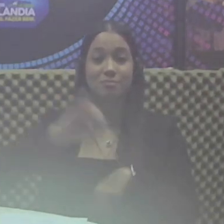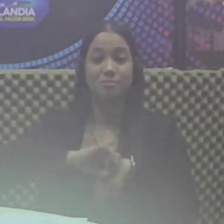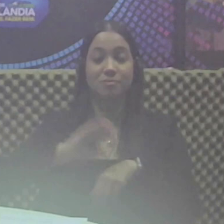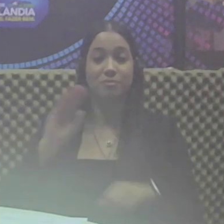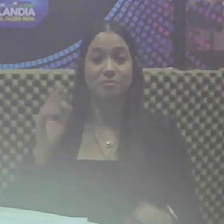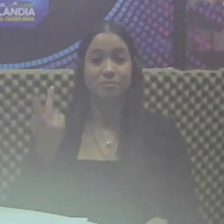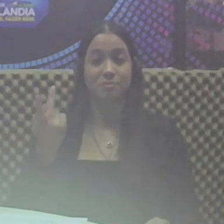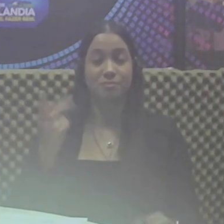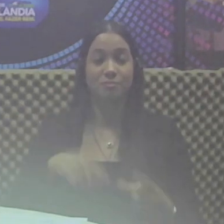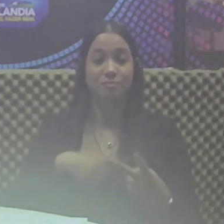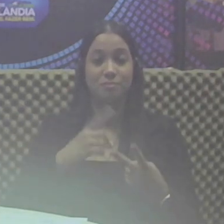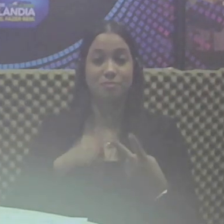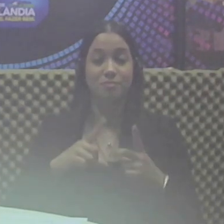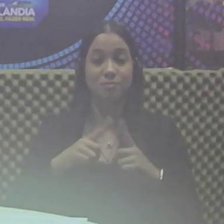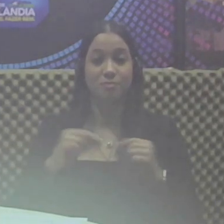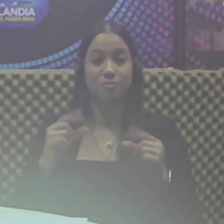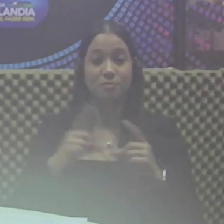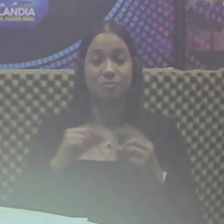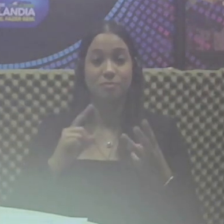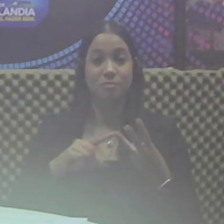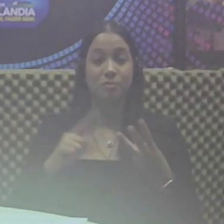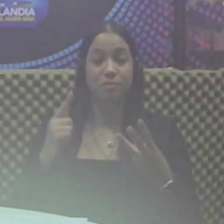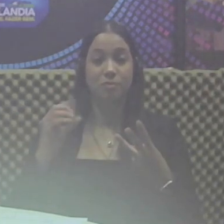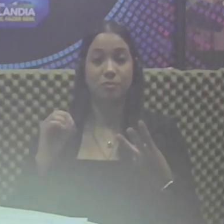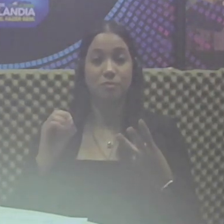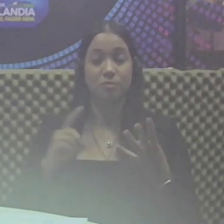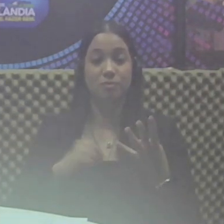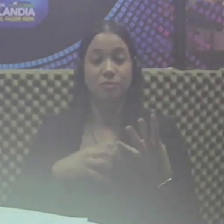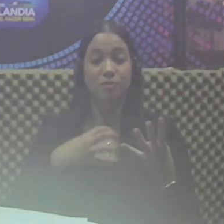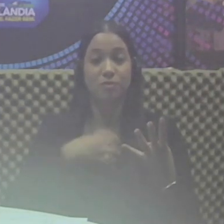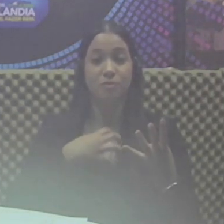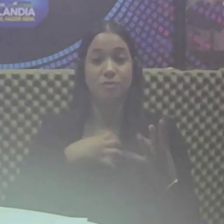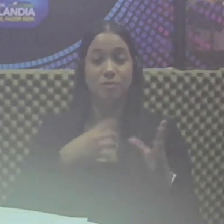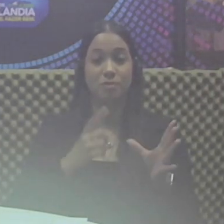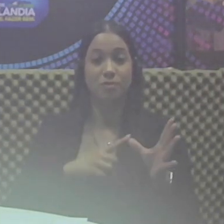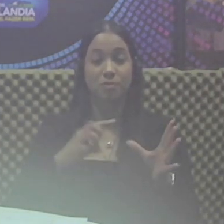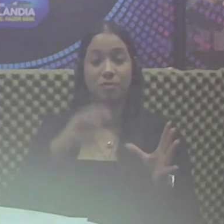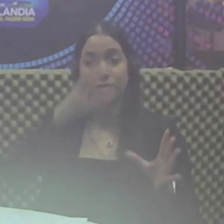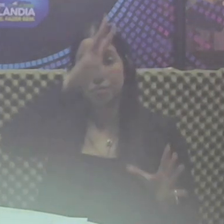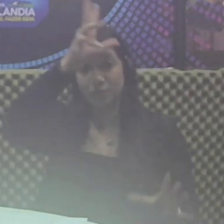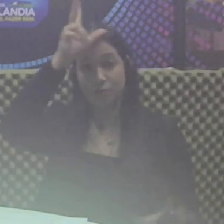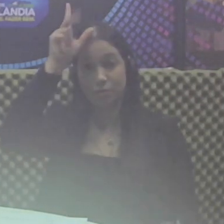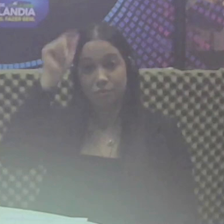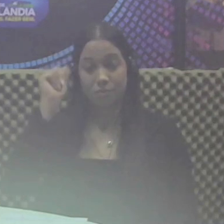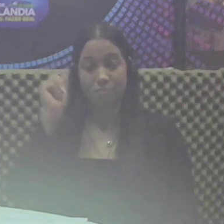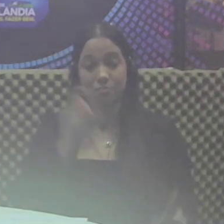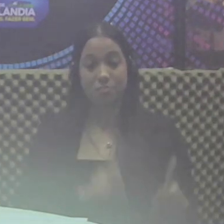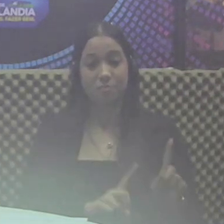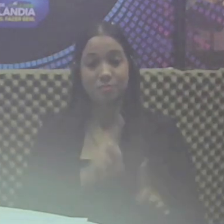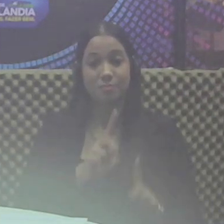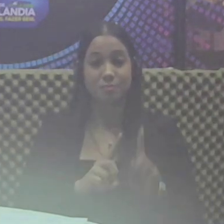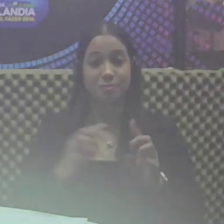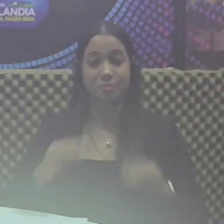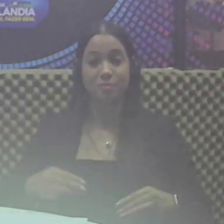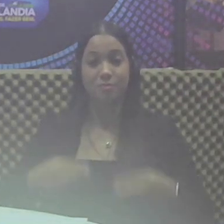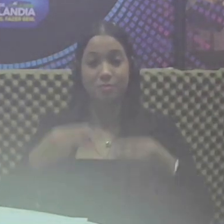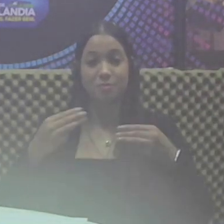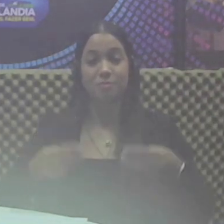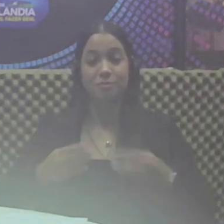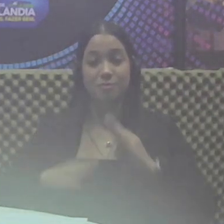Horizonte Brasília Goiânia Salvador e Manaus o levantamento do Ministério do